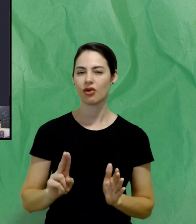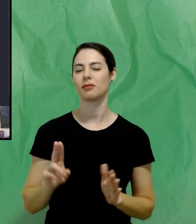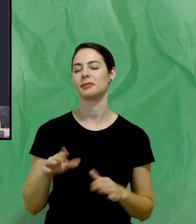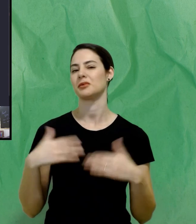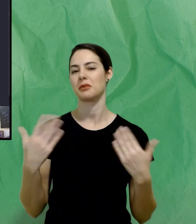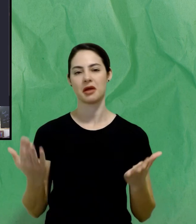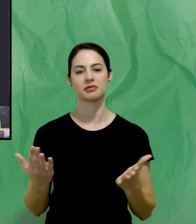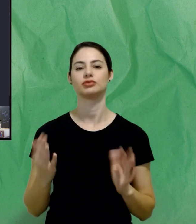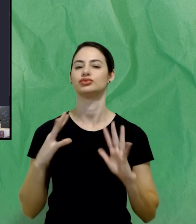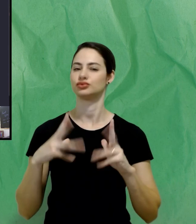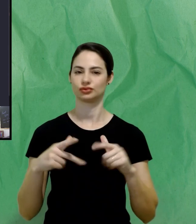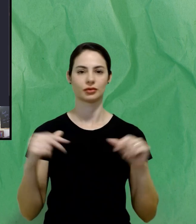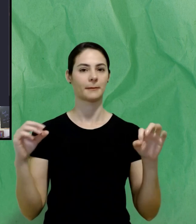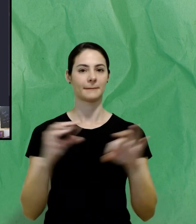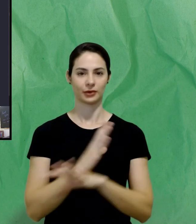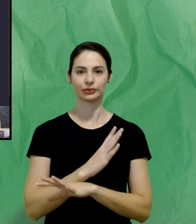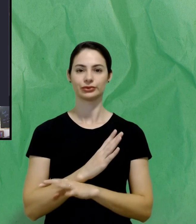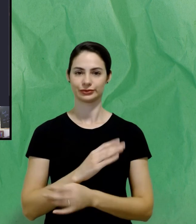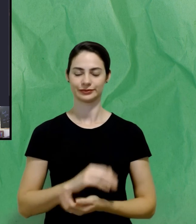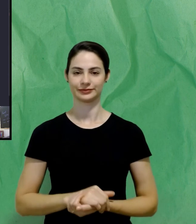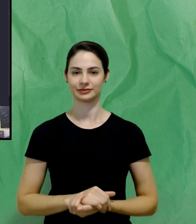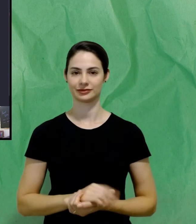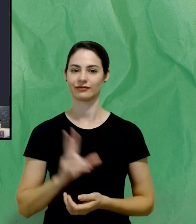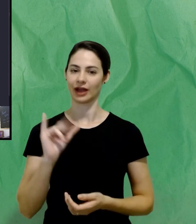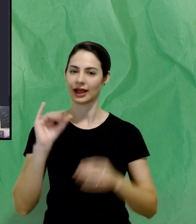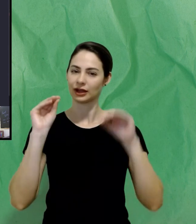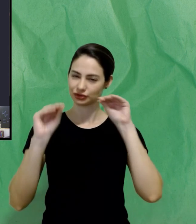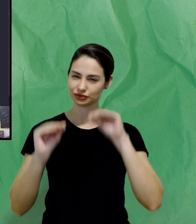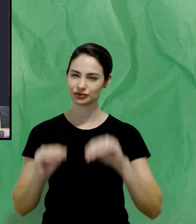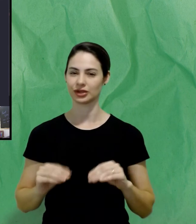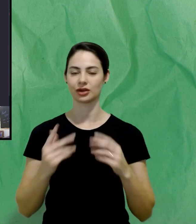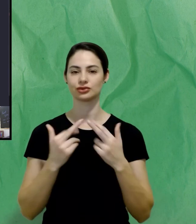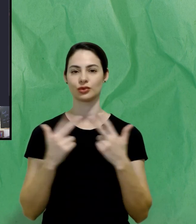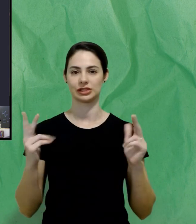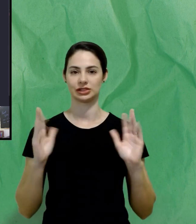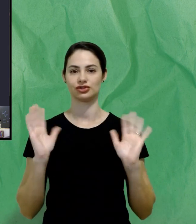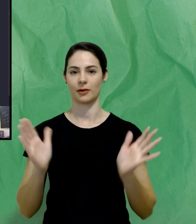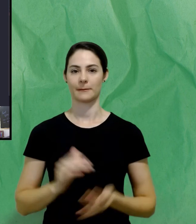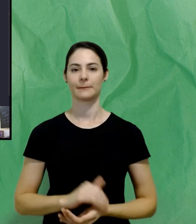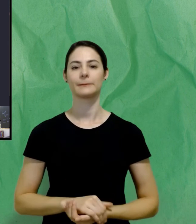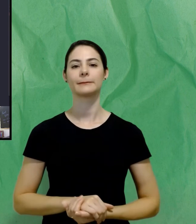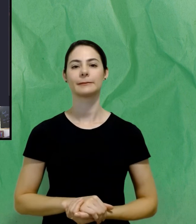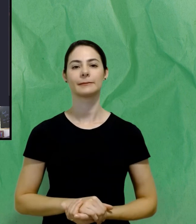versão. E a gente vai adicionar algumas coisas aqui.